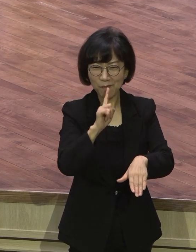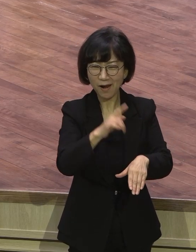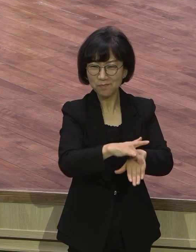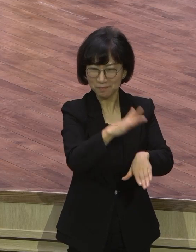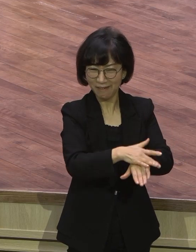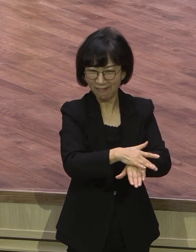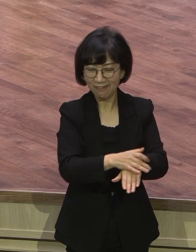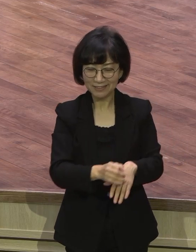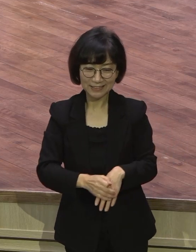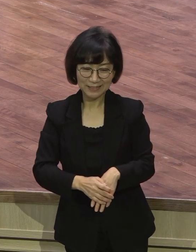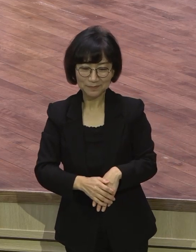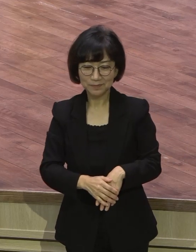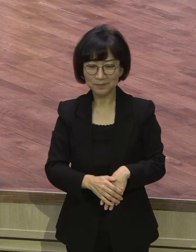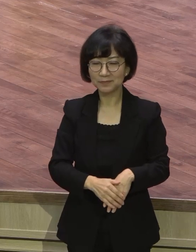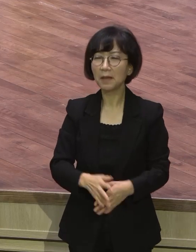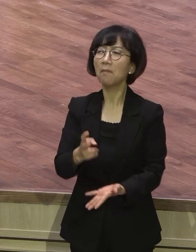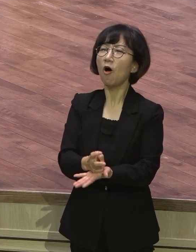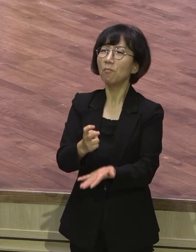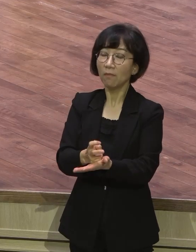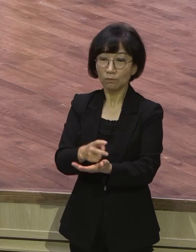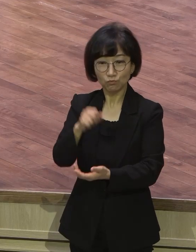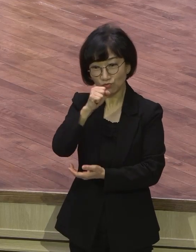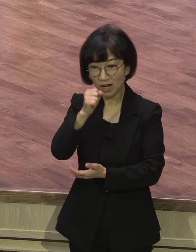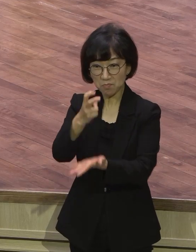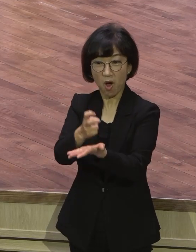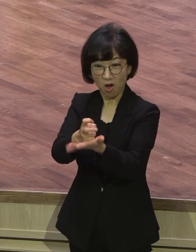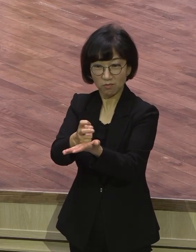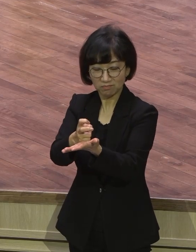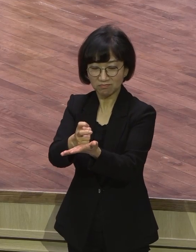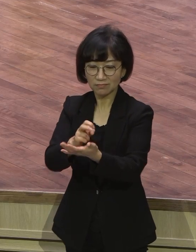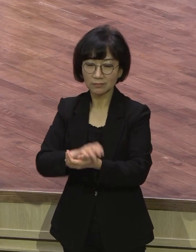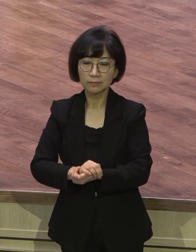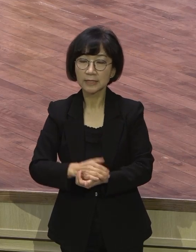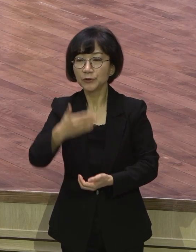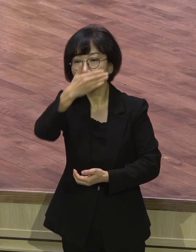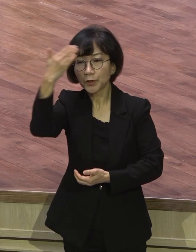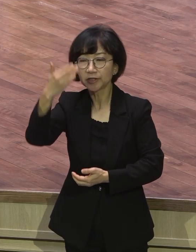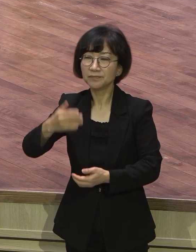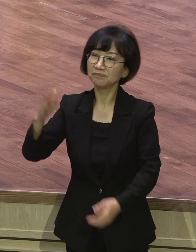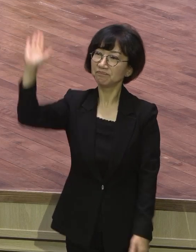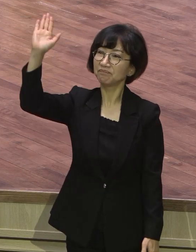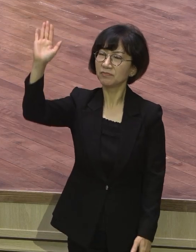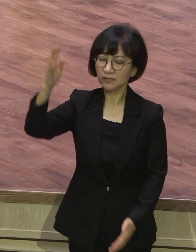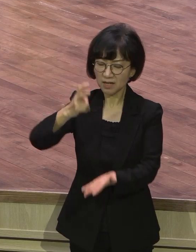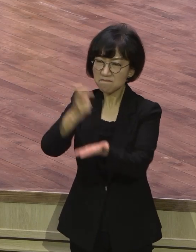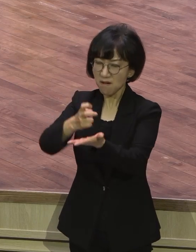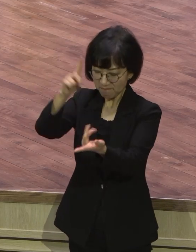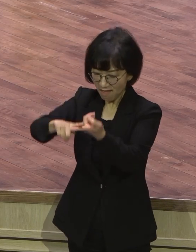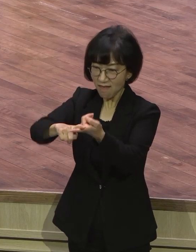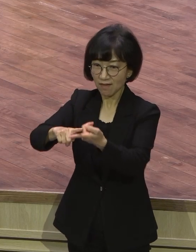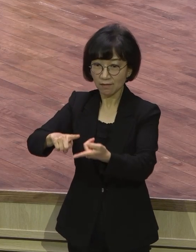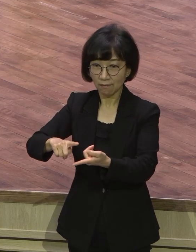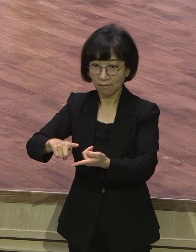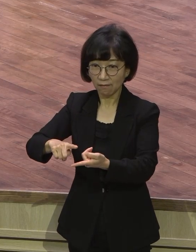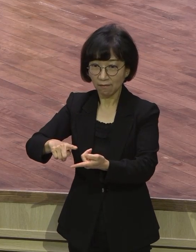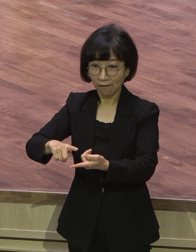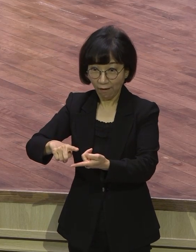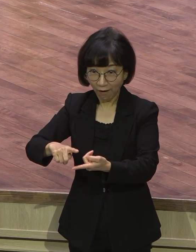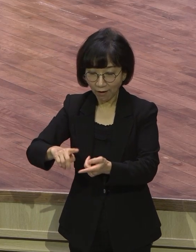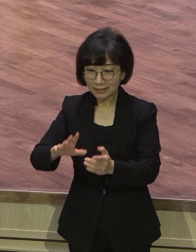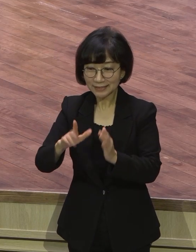우리 단체 말고는 있었다. 법이요. 그런 게 있어요. 이렇게 말하니까 법대로 합시다.